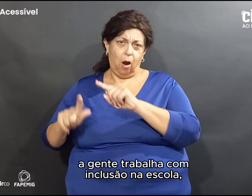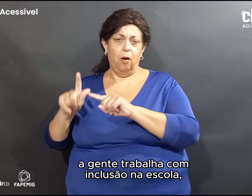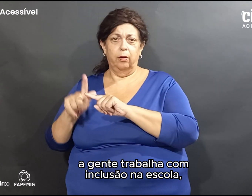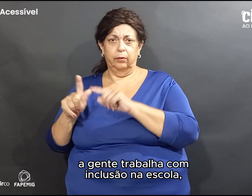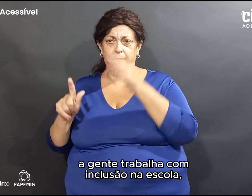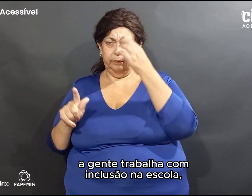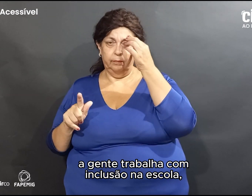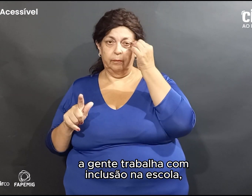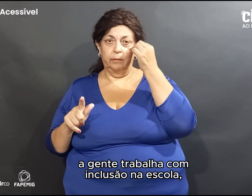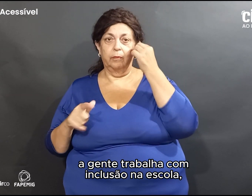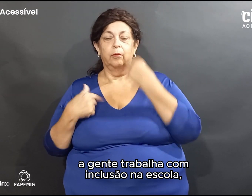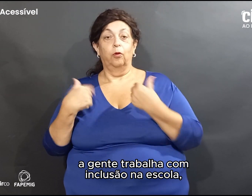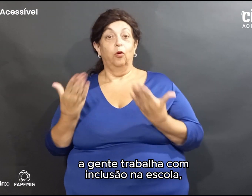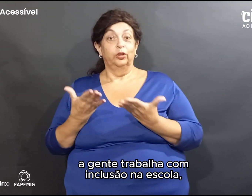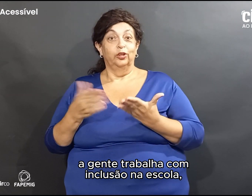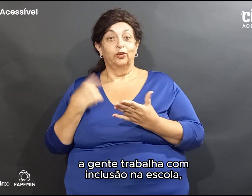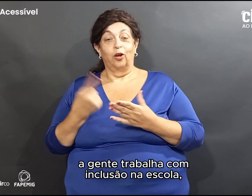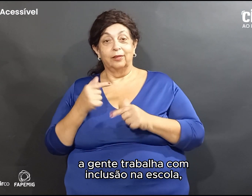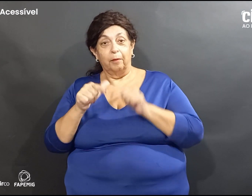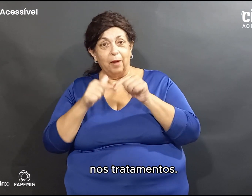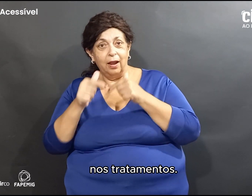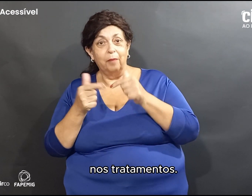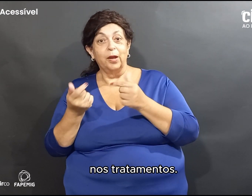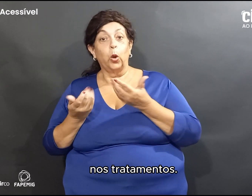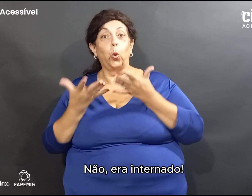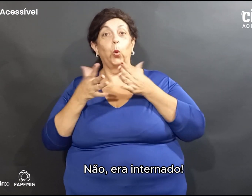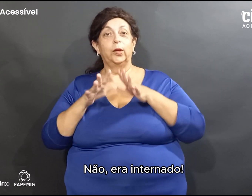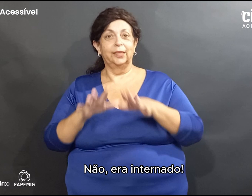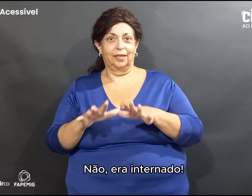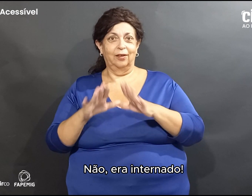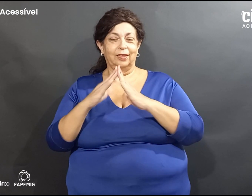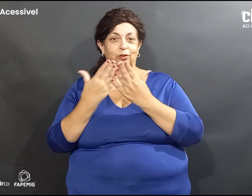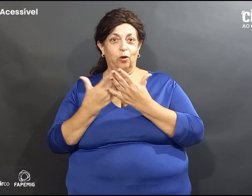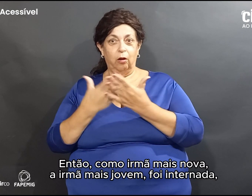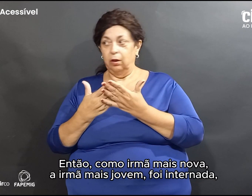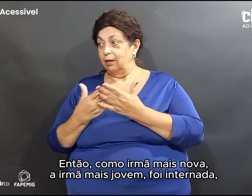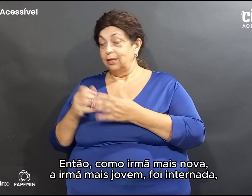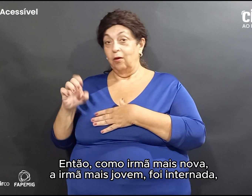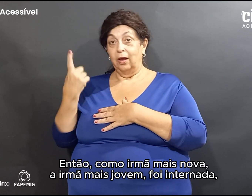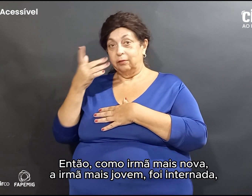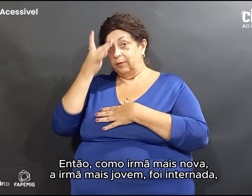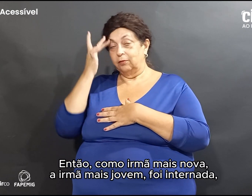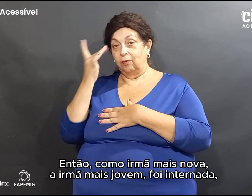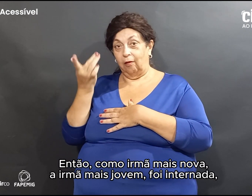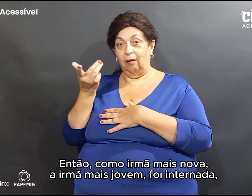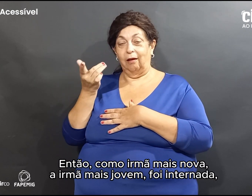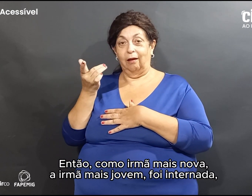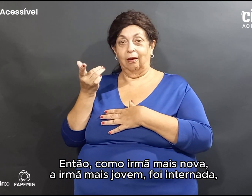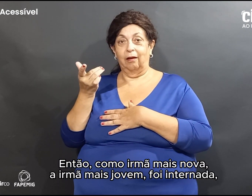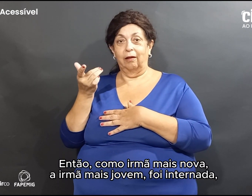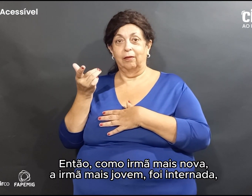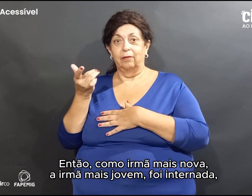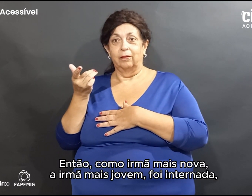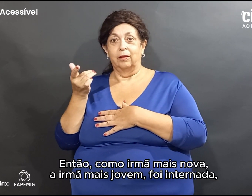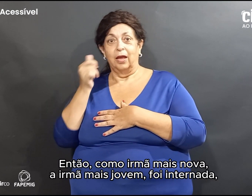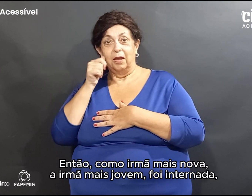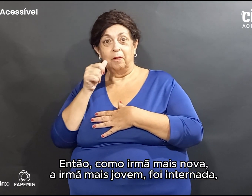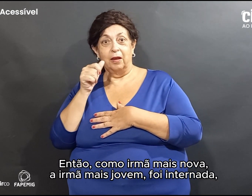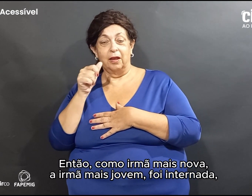com inclusão na escola, nos tratamentos. Não, era internado. Então, como a irmã, né, mais nova uma irmã